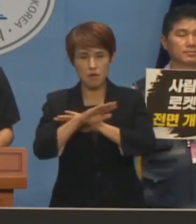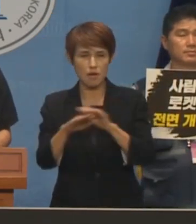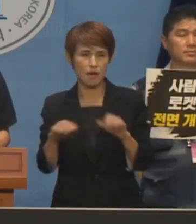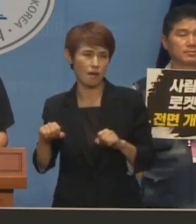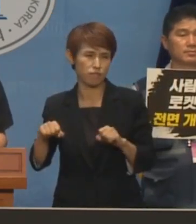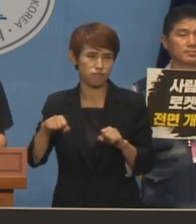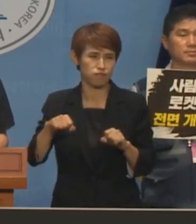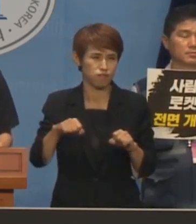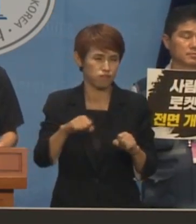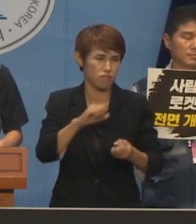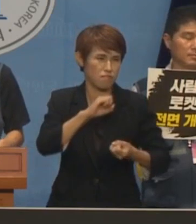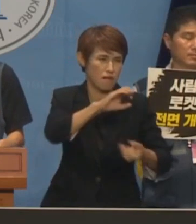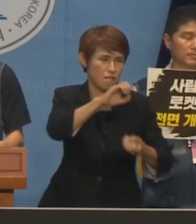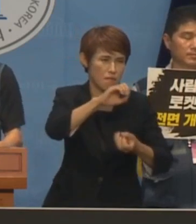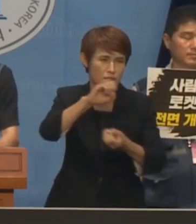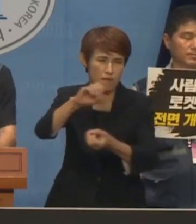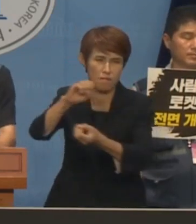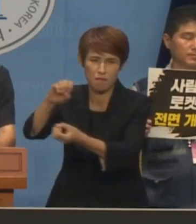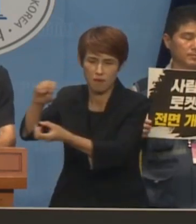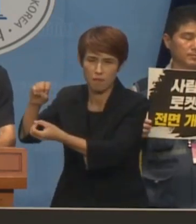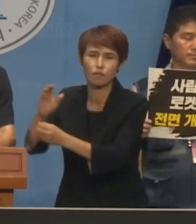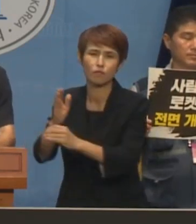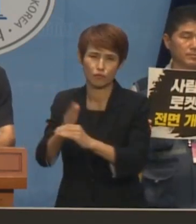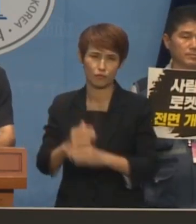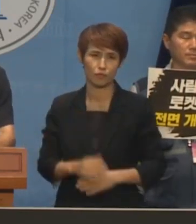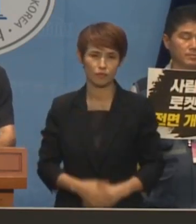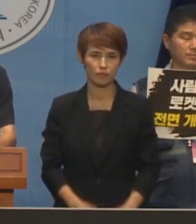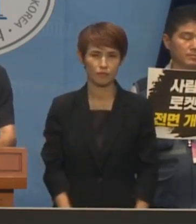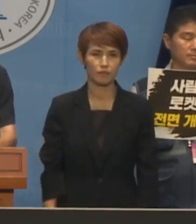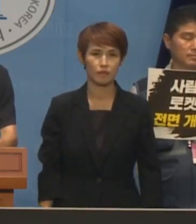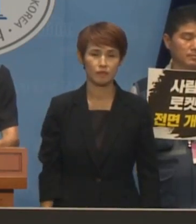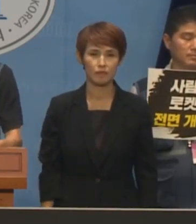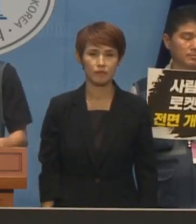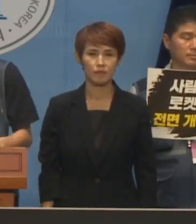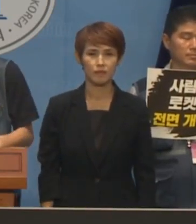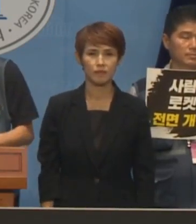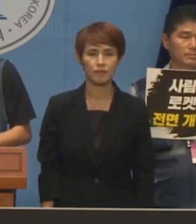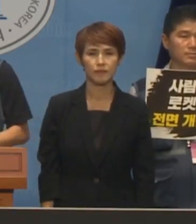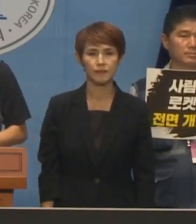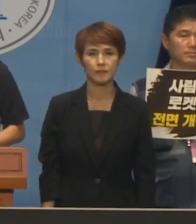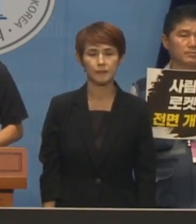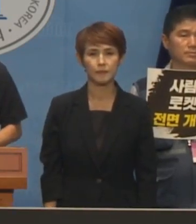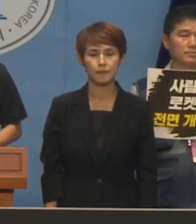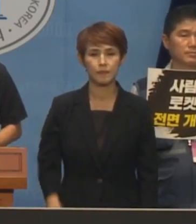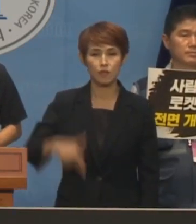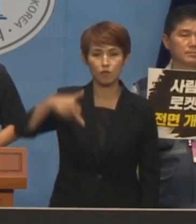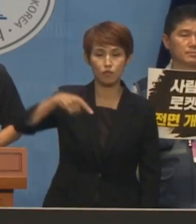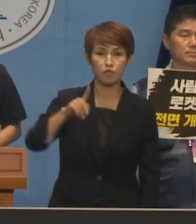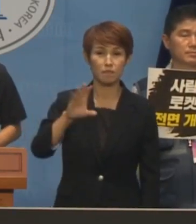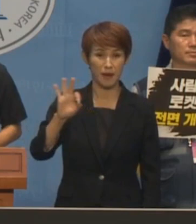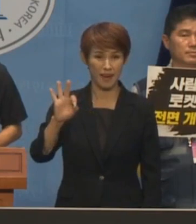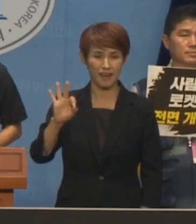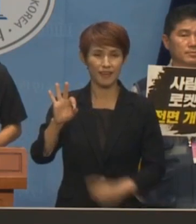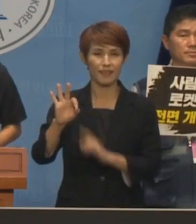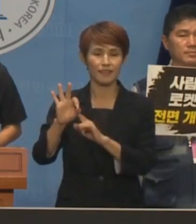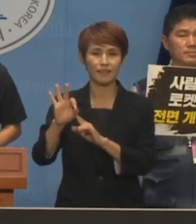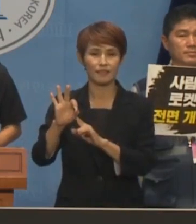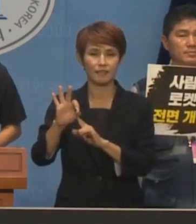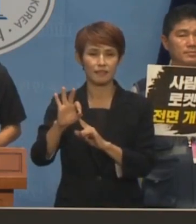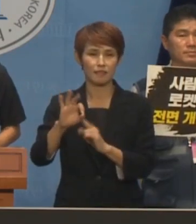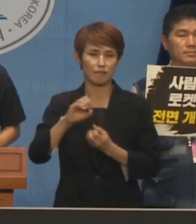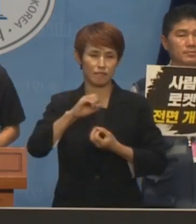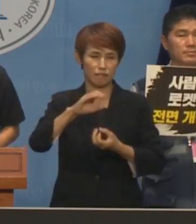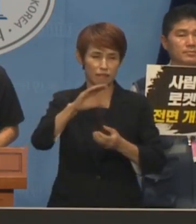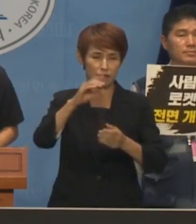배송을 하고 있습니다 안전한 배송이 되기 위한 노력이 더욱더 절실한 때입니다 쿠팡 로켓 배송 중 급료에